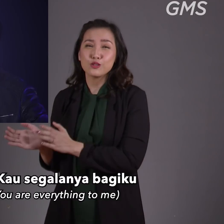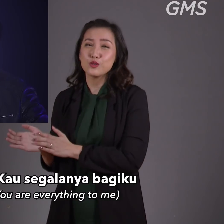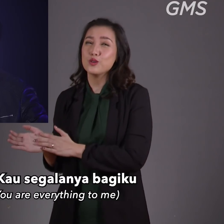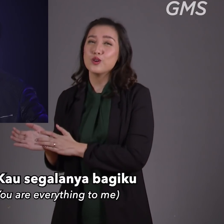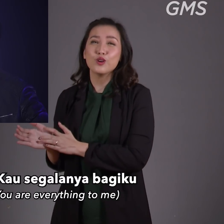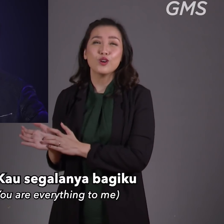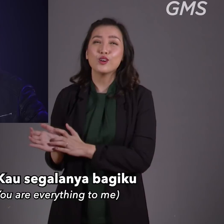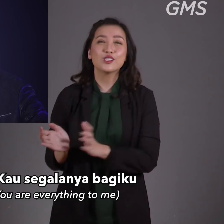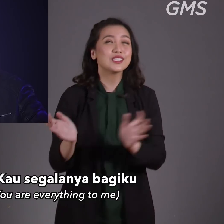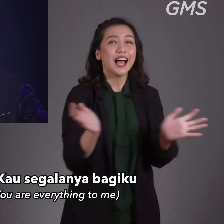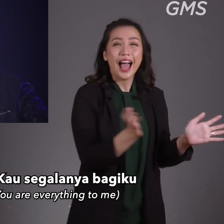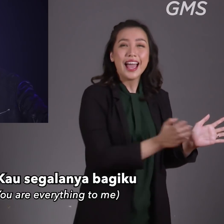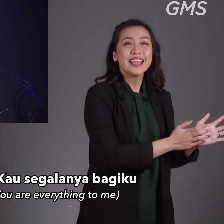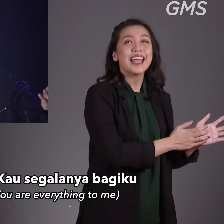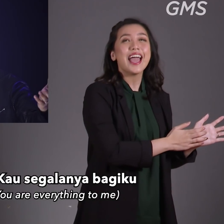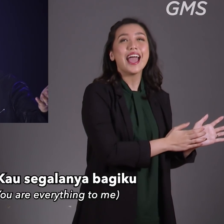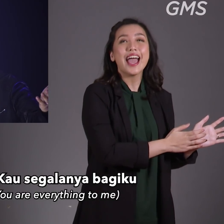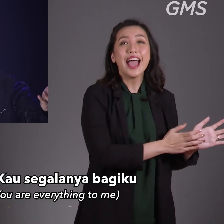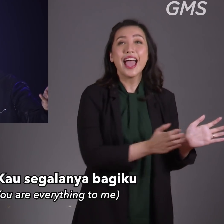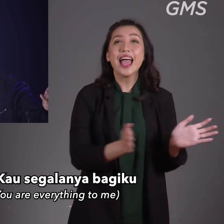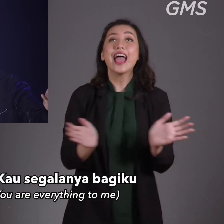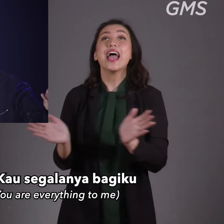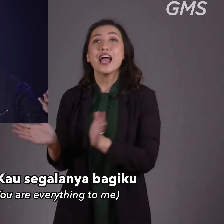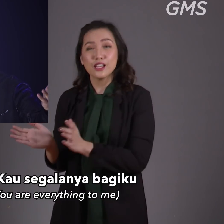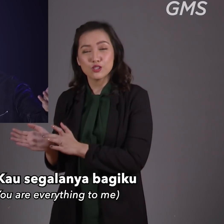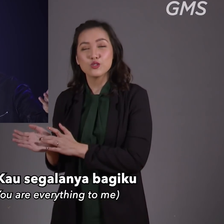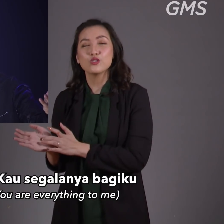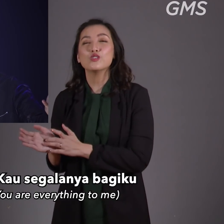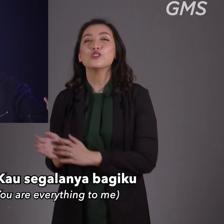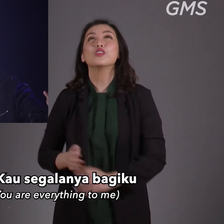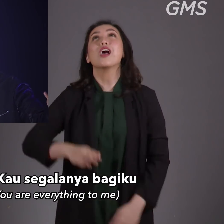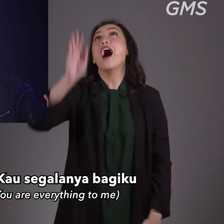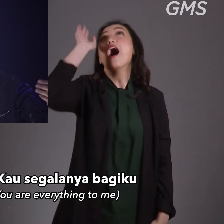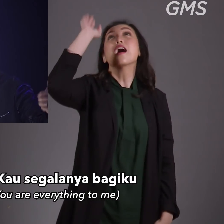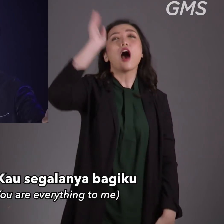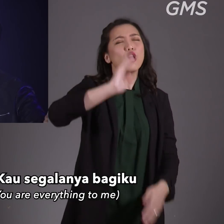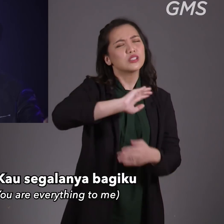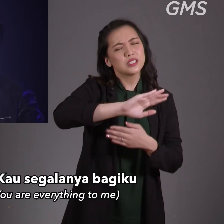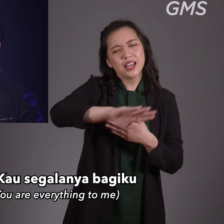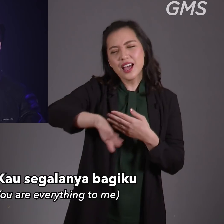Yesus, Yesus,